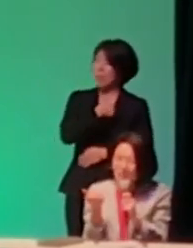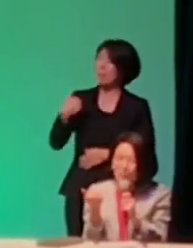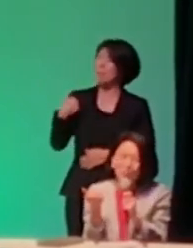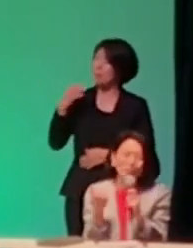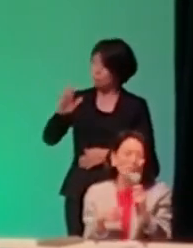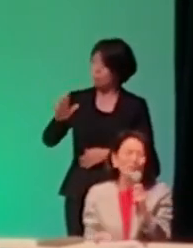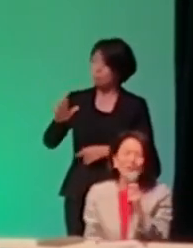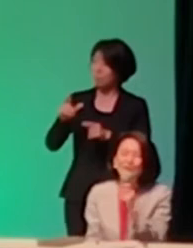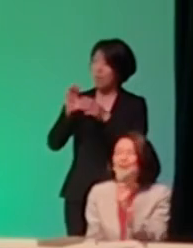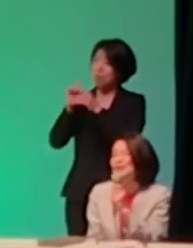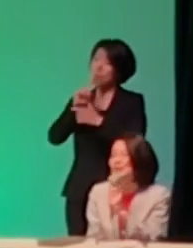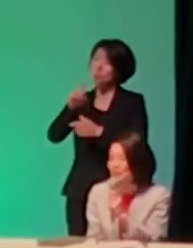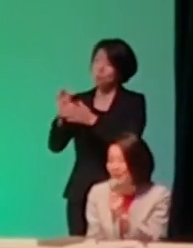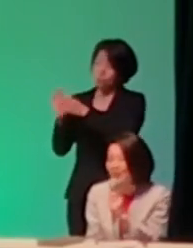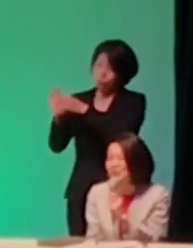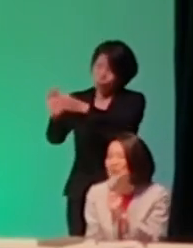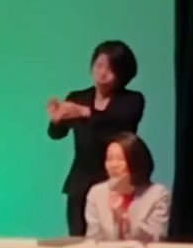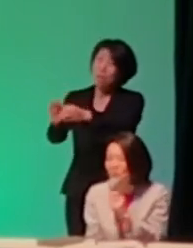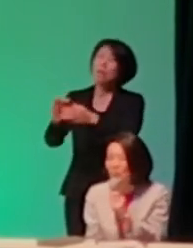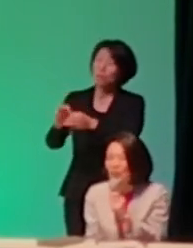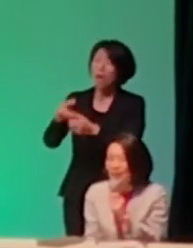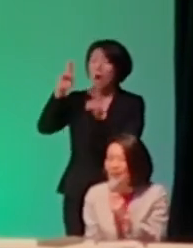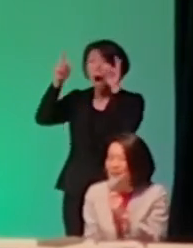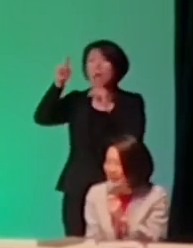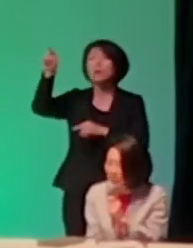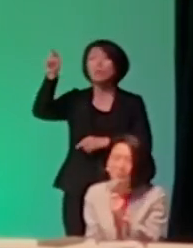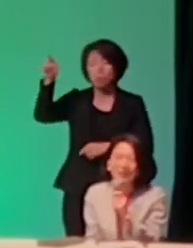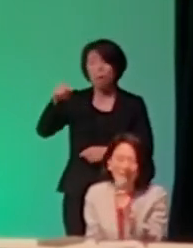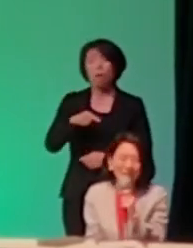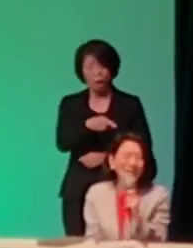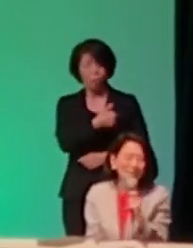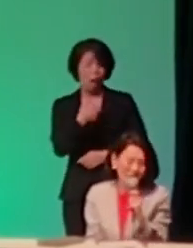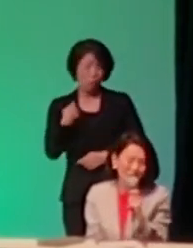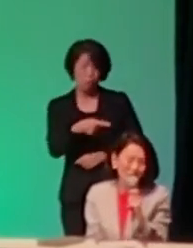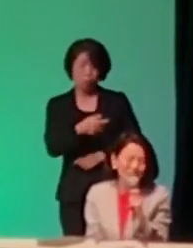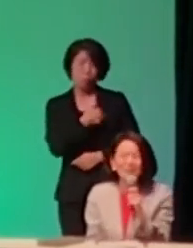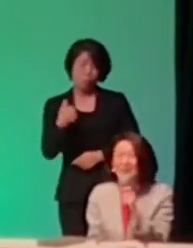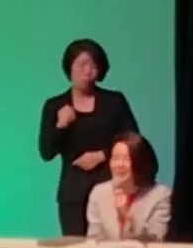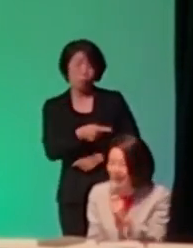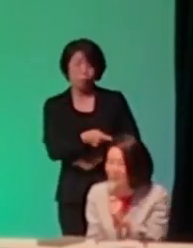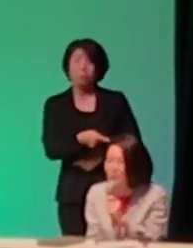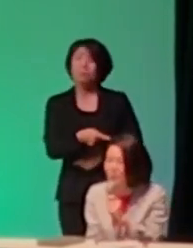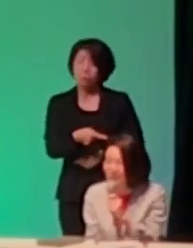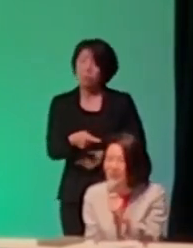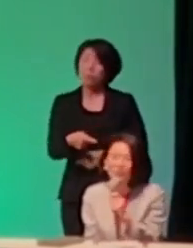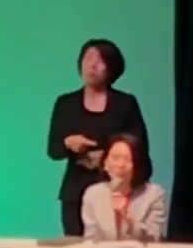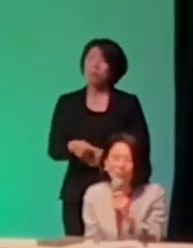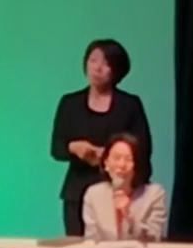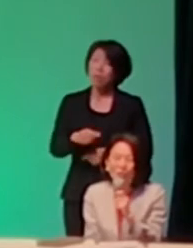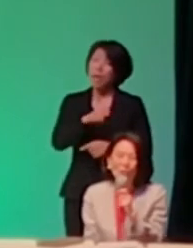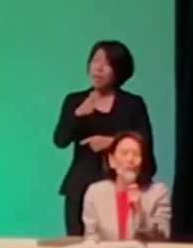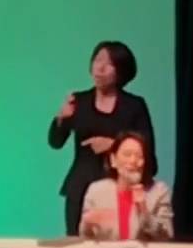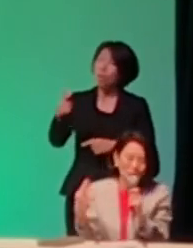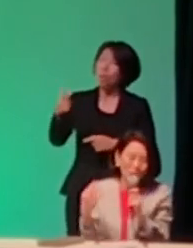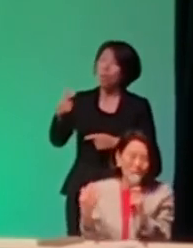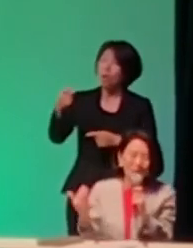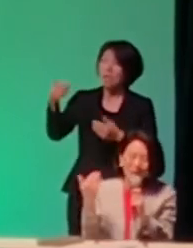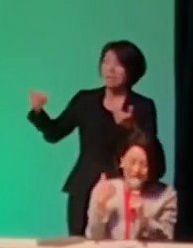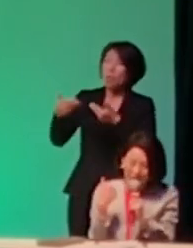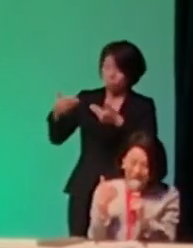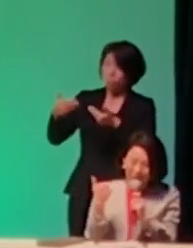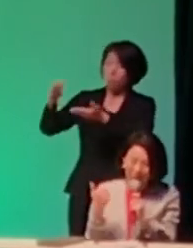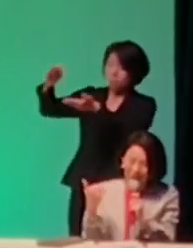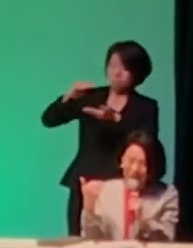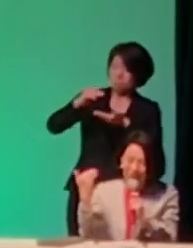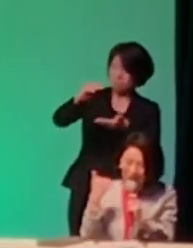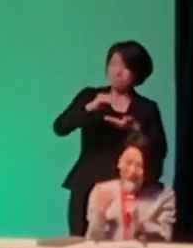丈夫ですとずっと言い続けていたので、会社の方も、あ、大丈夫なんだ、できるんだと、そういうような期待も込めていろいろとこうお仕事をい